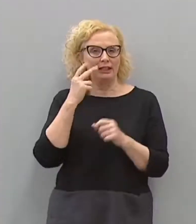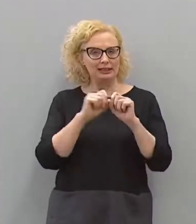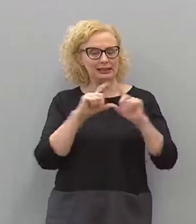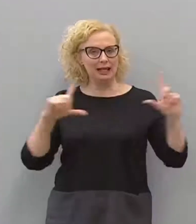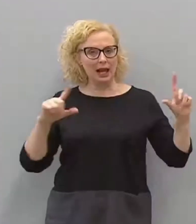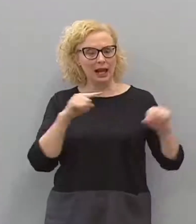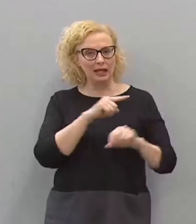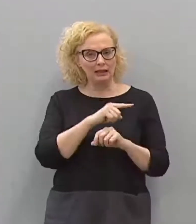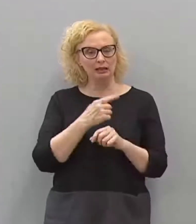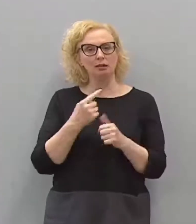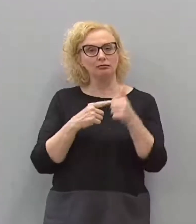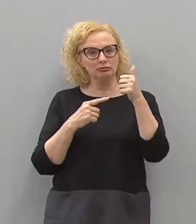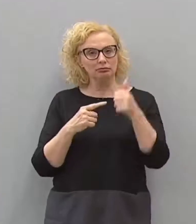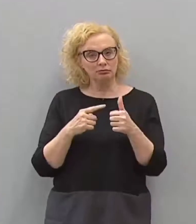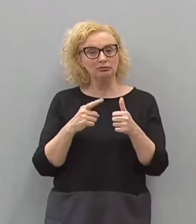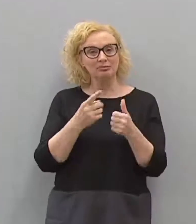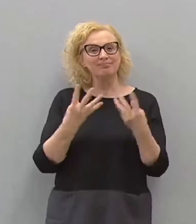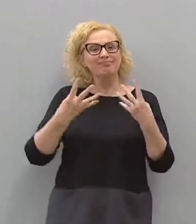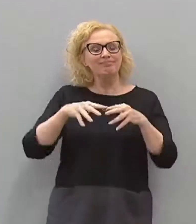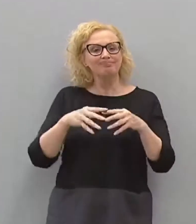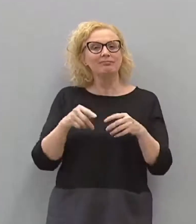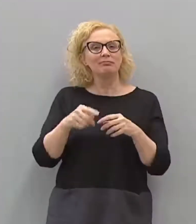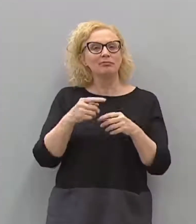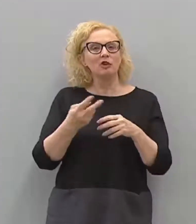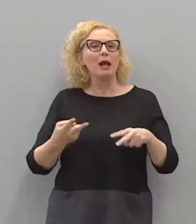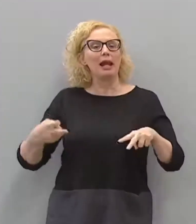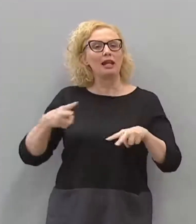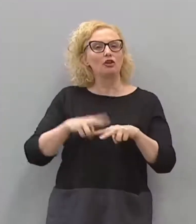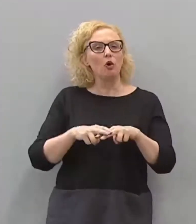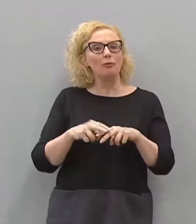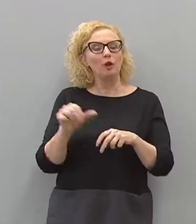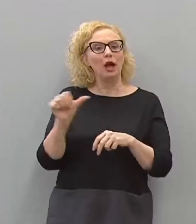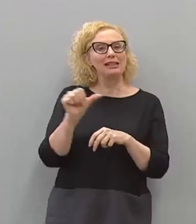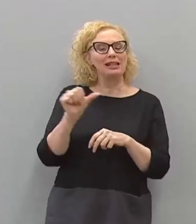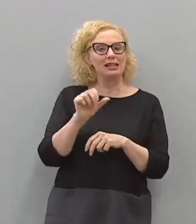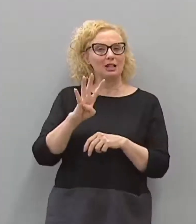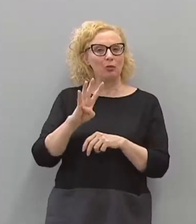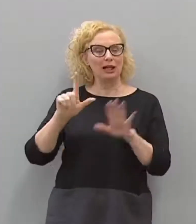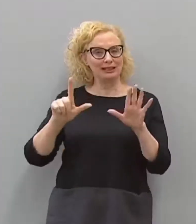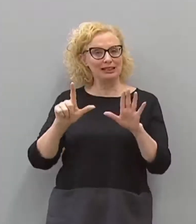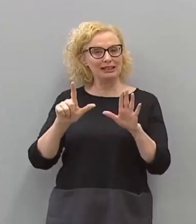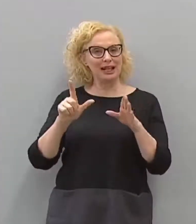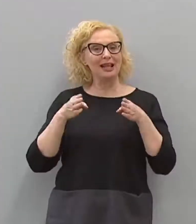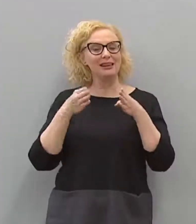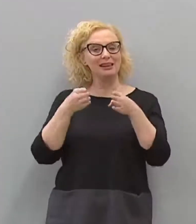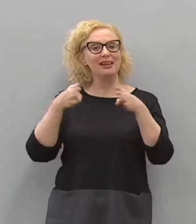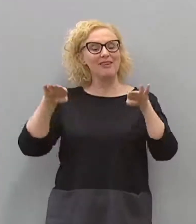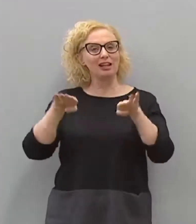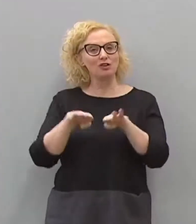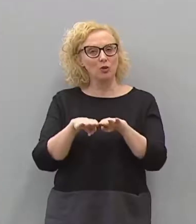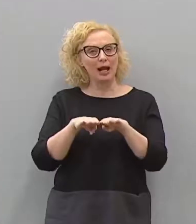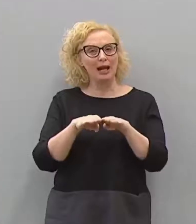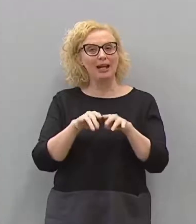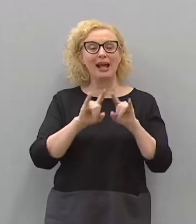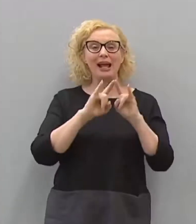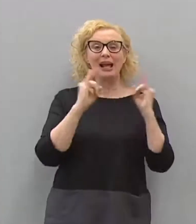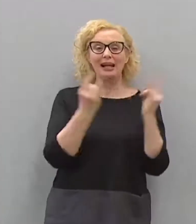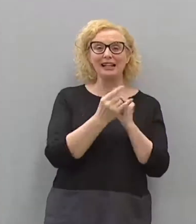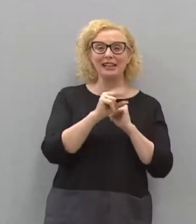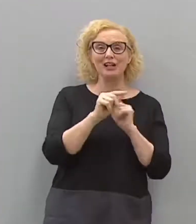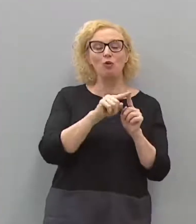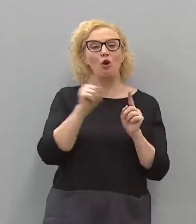schema uno è la riorganizzazione e raddoppio della ss 47 della valsugana nel tratto tra castenuovo a